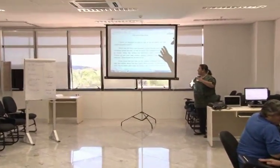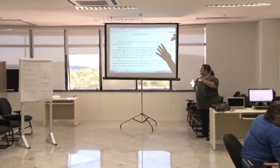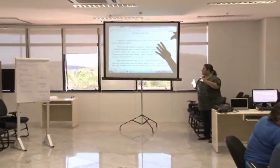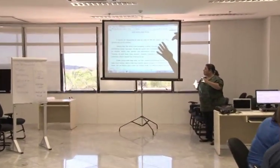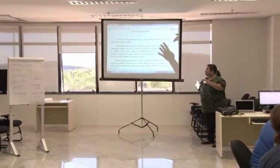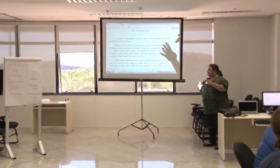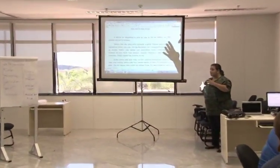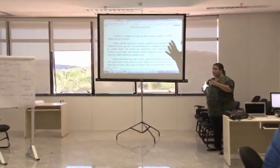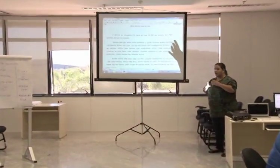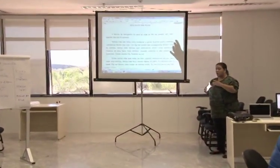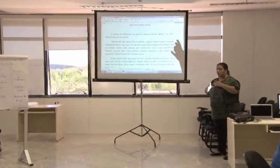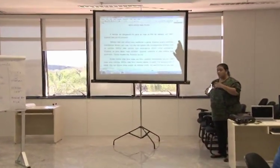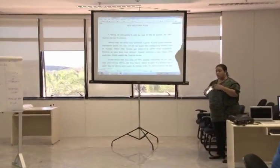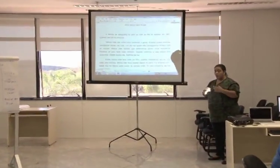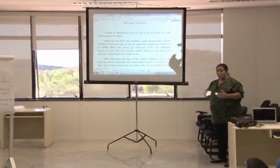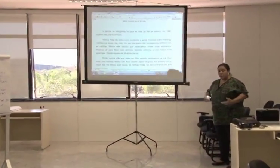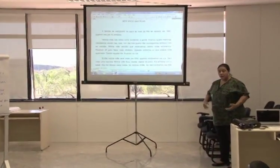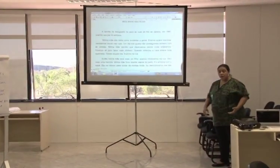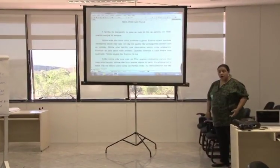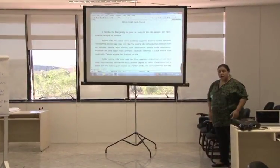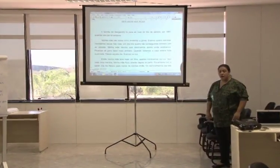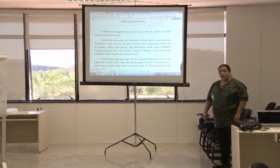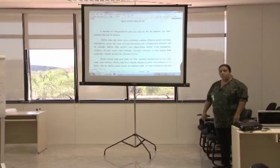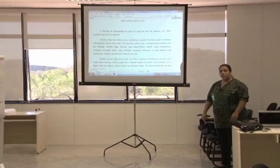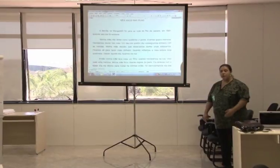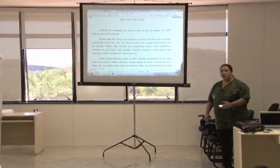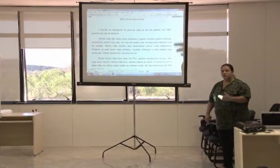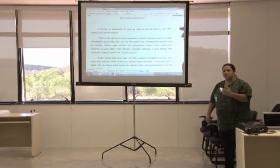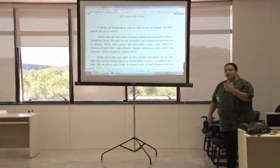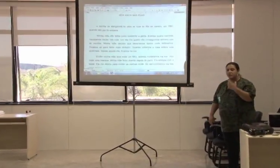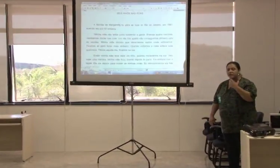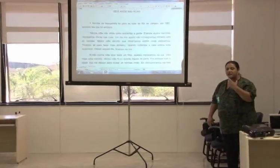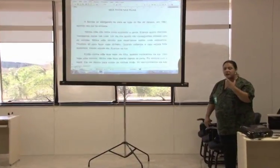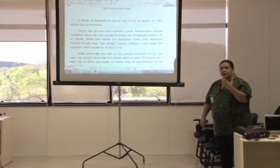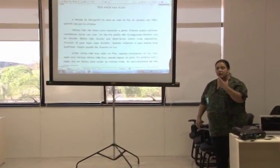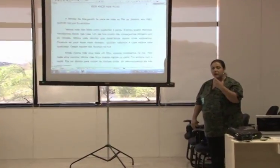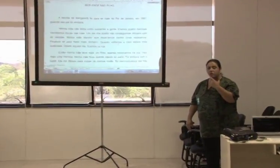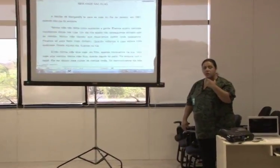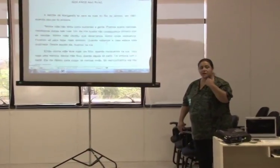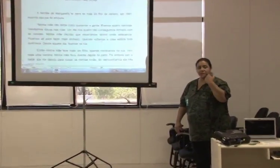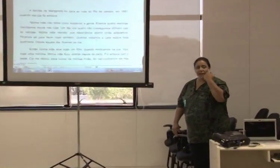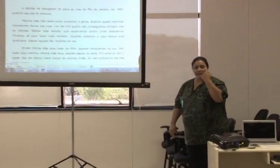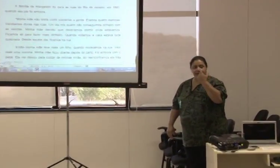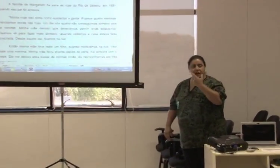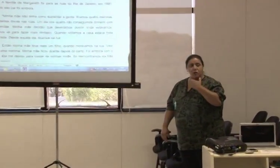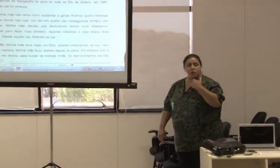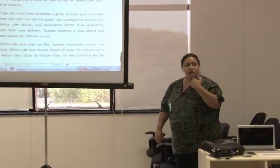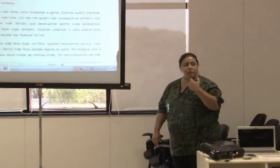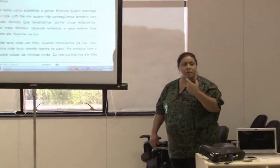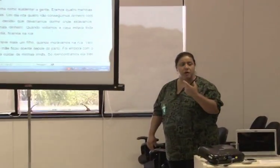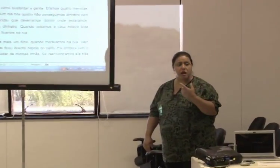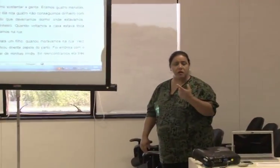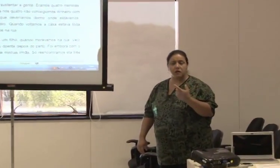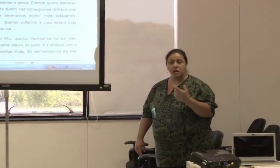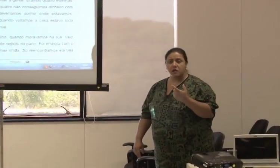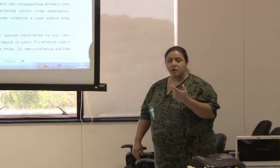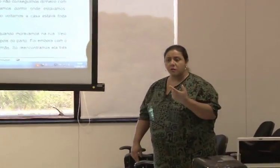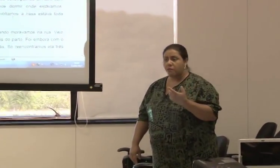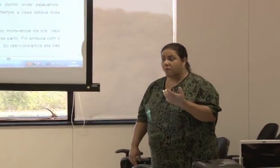Eu vou fazer, então, minha mãe. Primeira coisa que tem que fazer, eu tenho uma expressão da minha mãe. Minha mãe